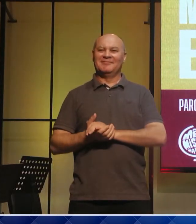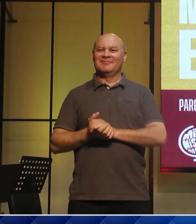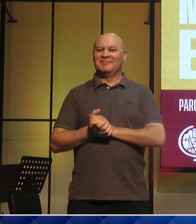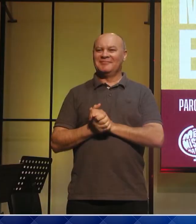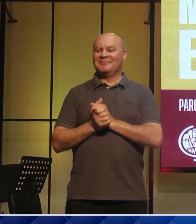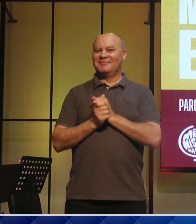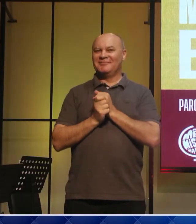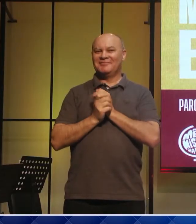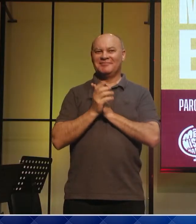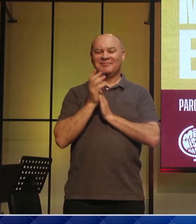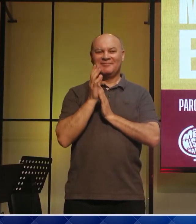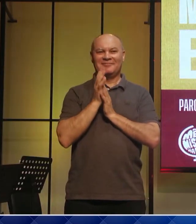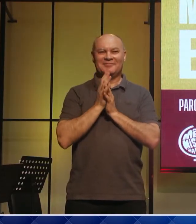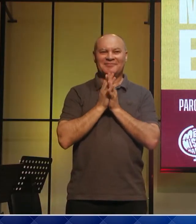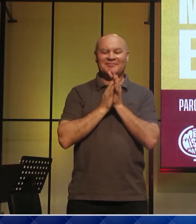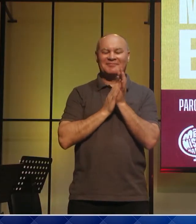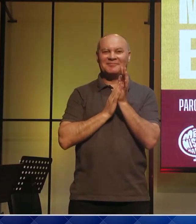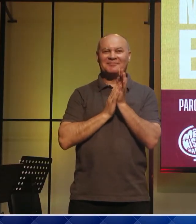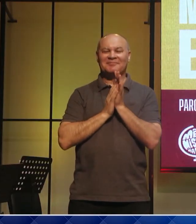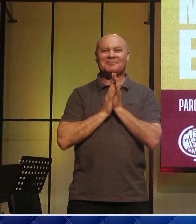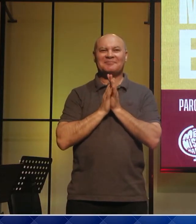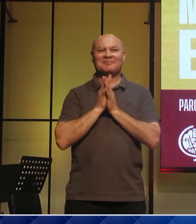E eu neles esteja.